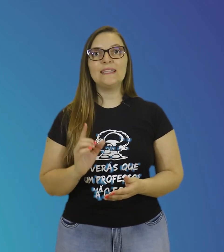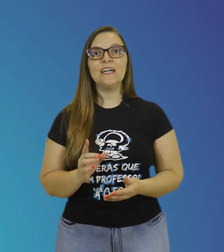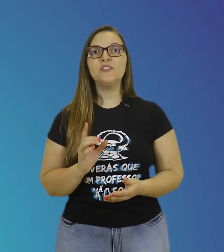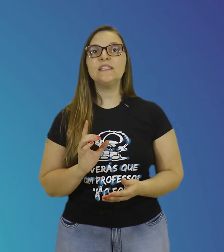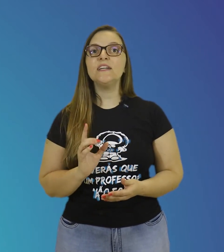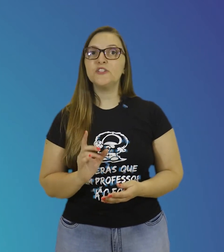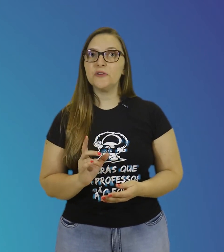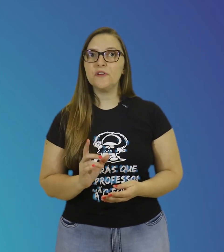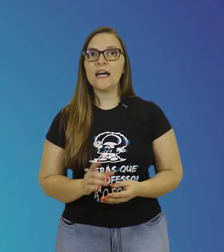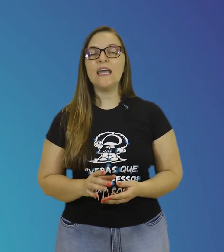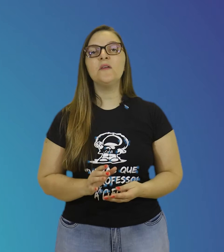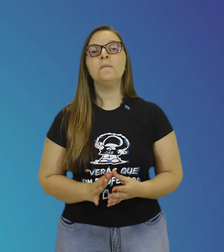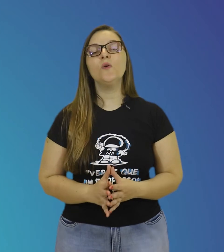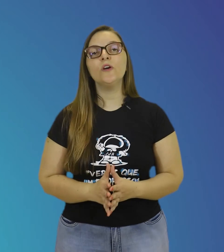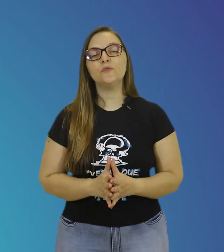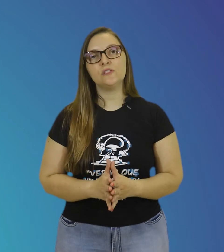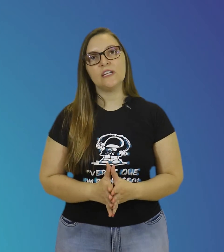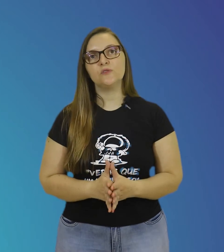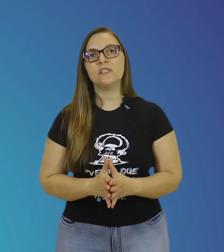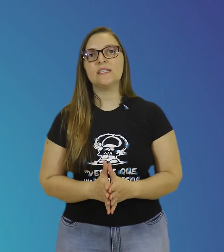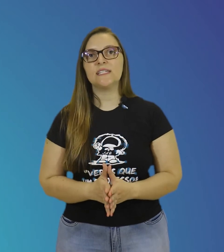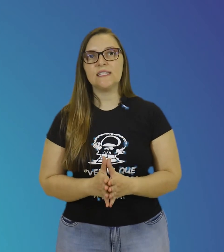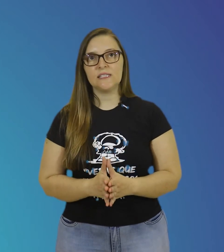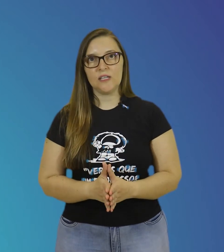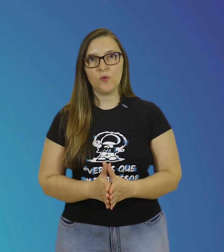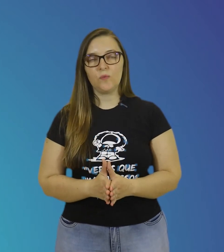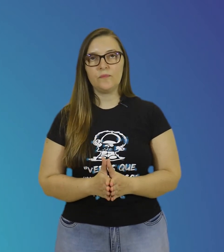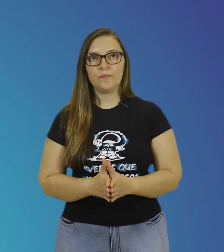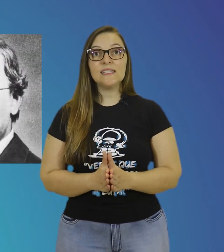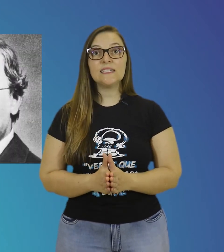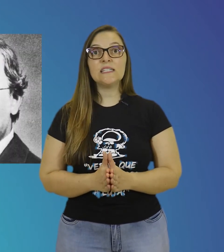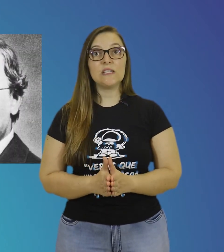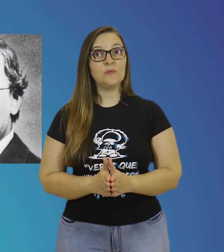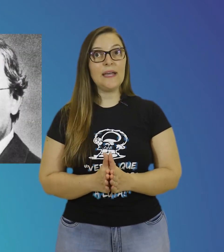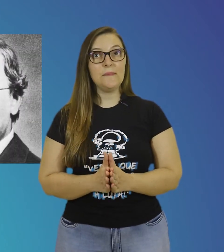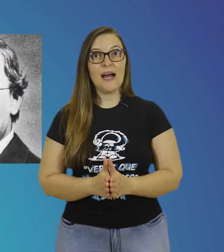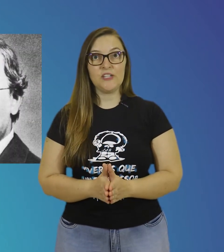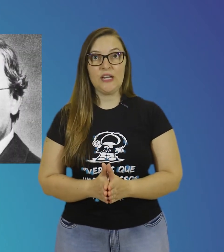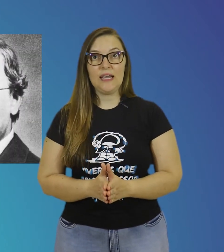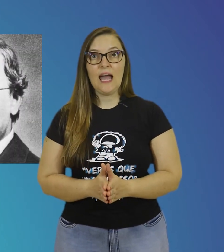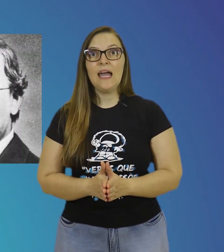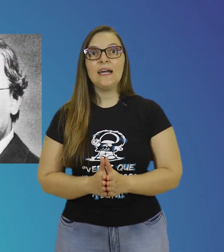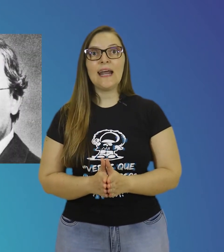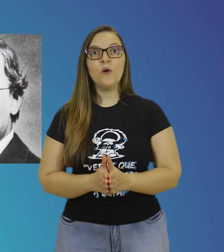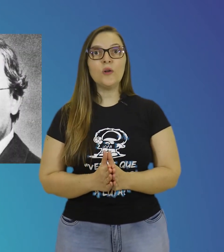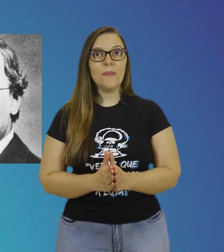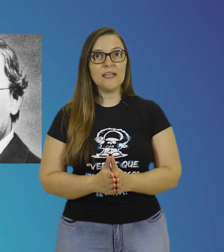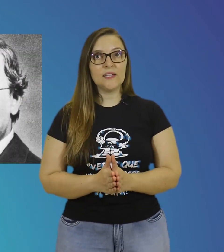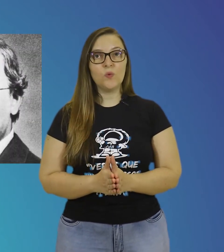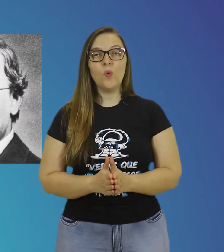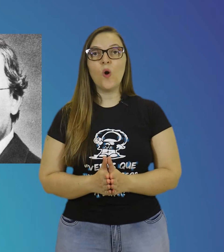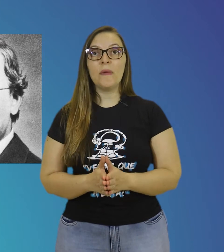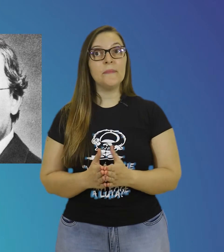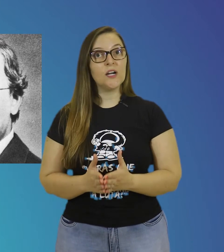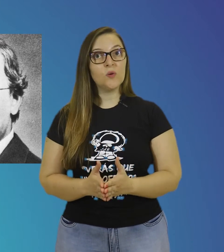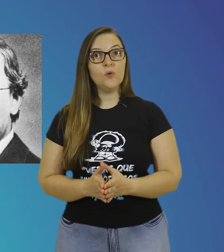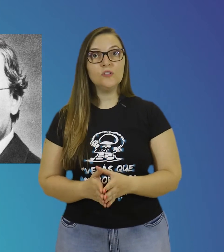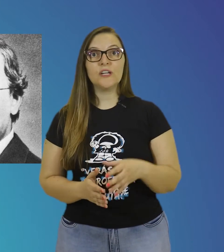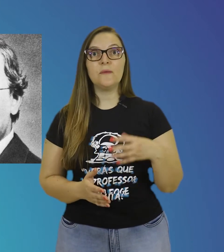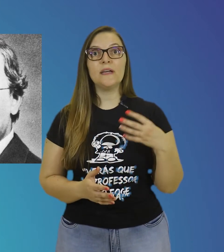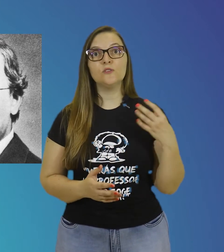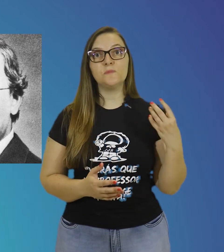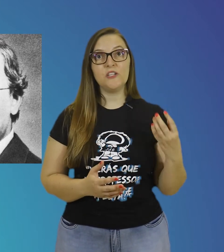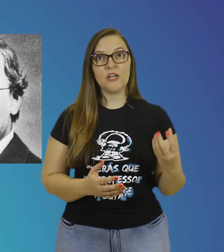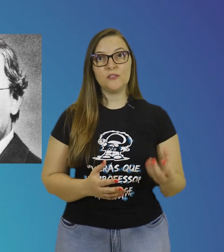à comunidade científica em 1865. Descrição da imagem Gregor Mendel, um homem